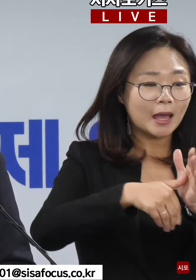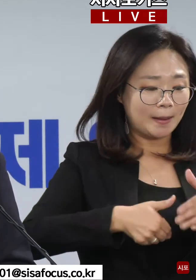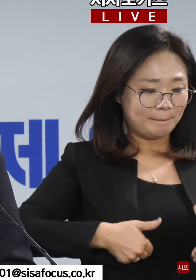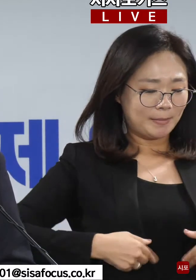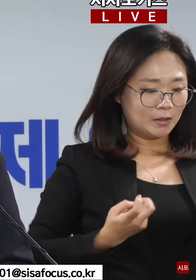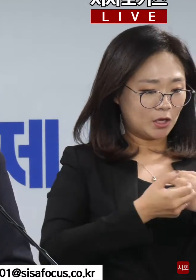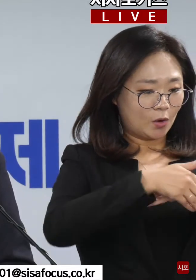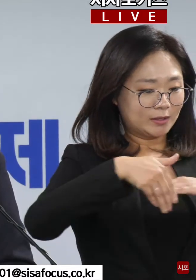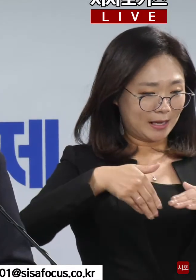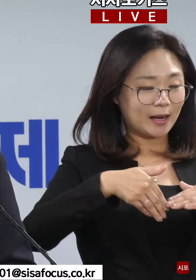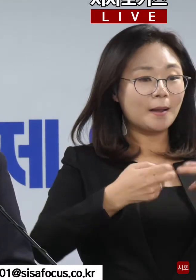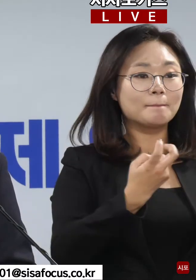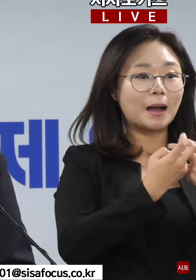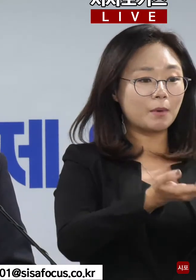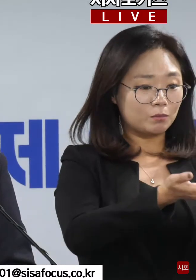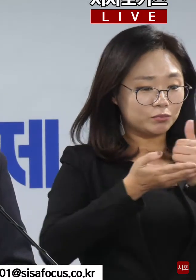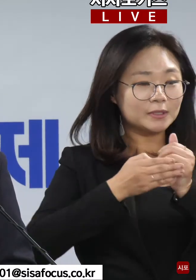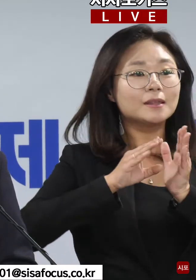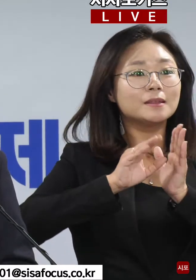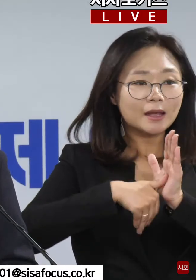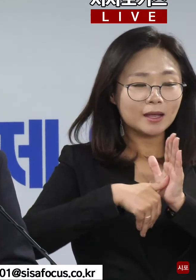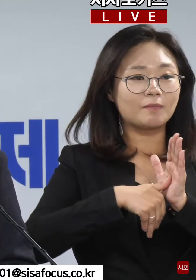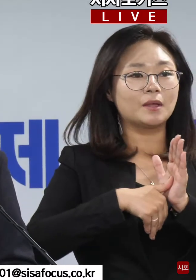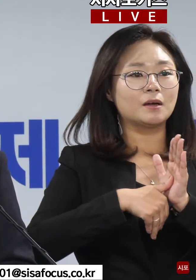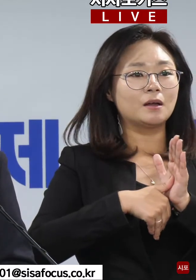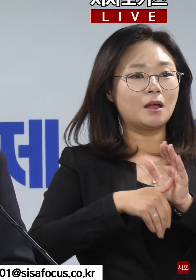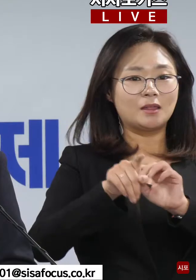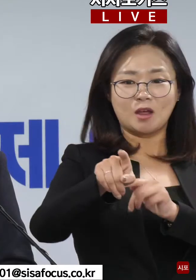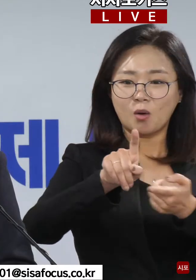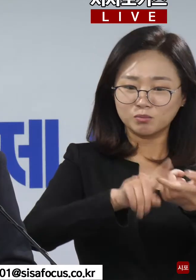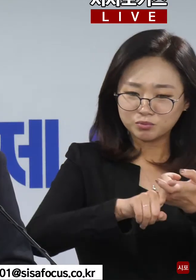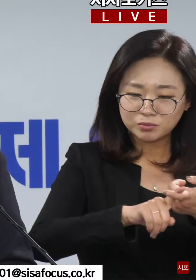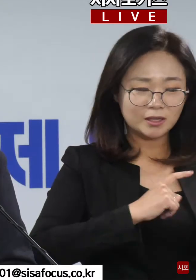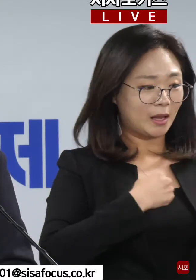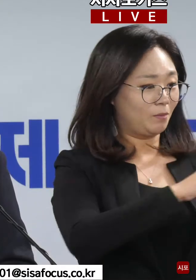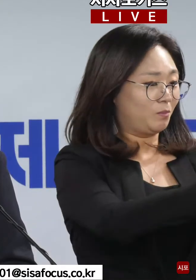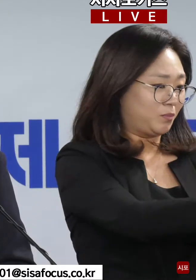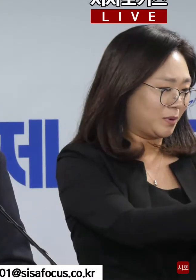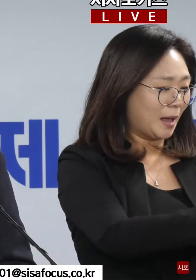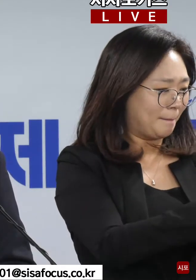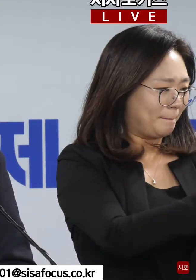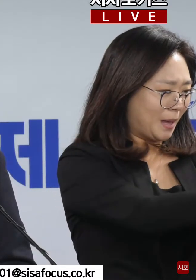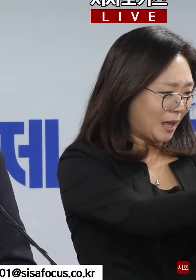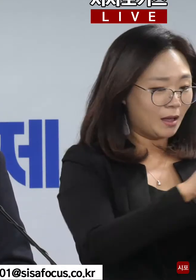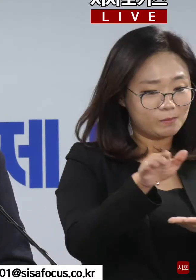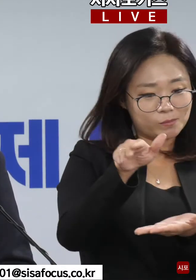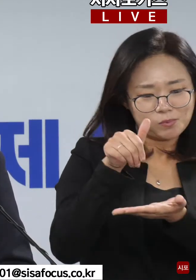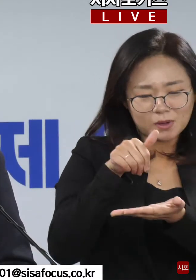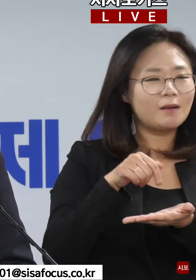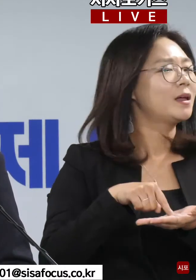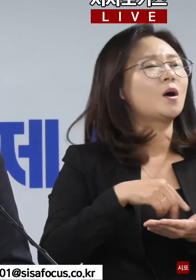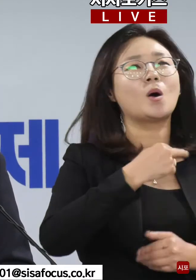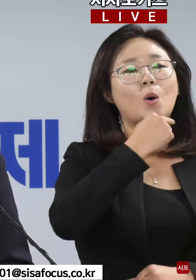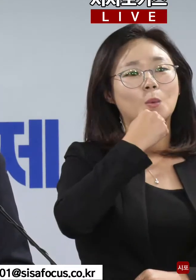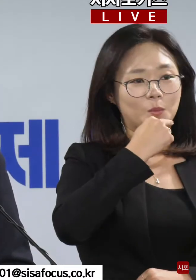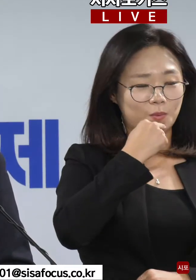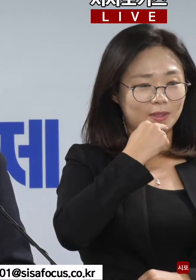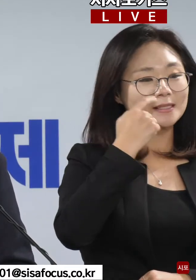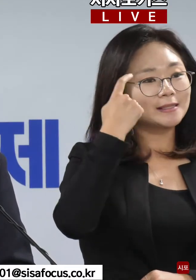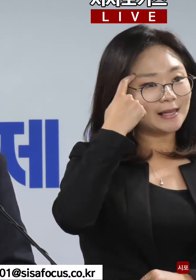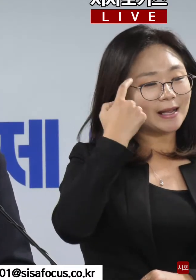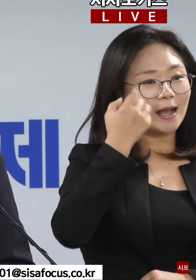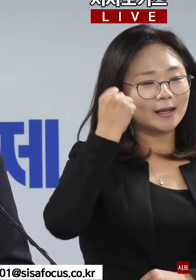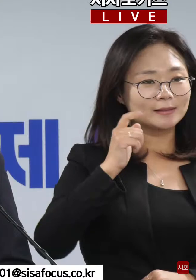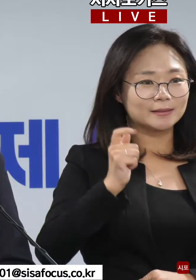필요한 정책을 채택하고 집행하는 데서 니 편, 내 편, 보수, 진보, 좌우 가리지